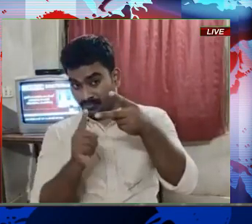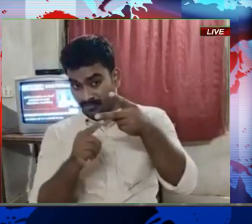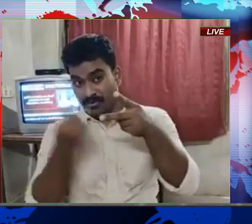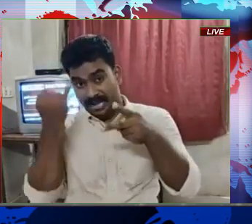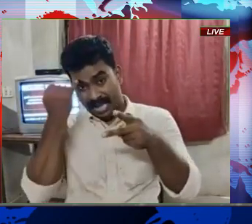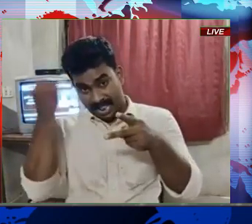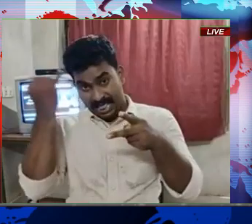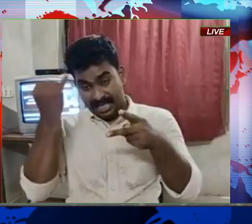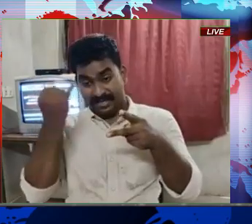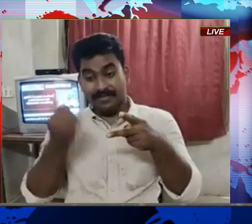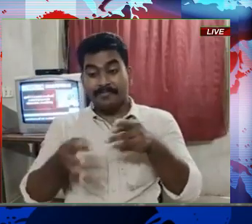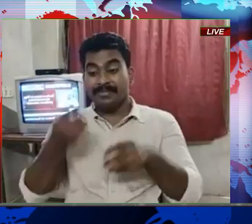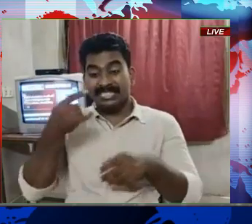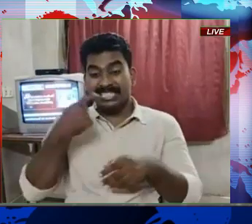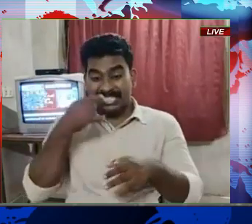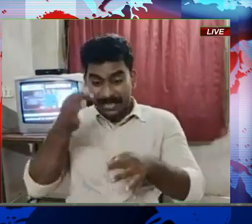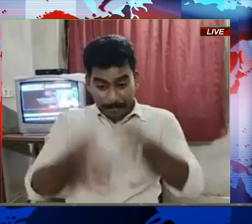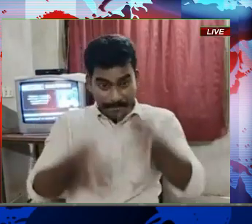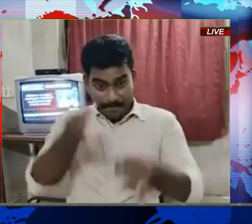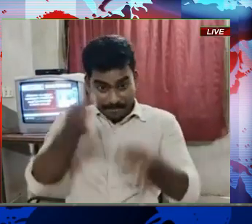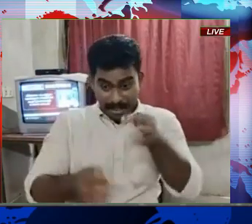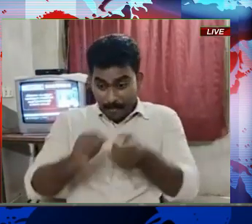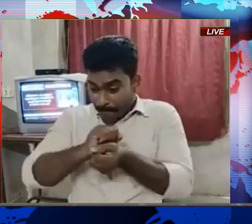ഇങ്ങനെ വന്നാലും